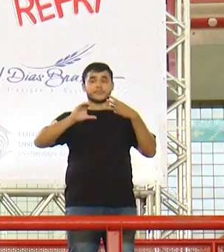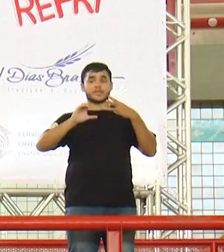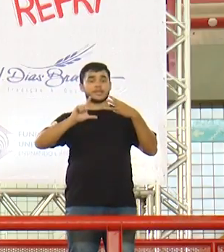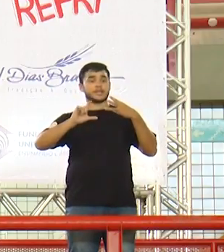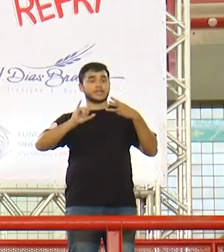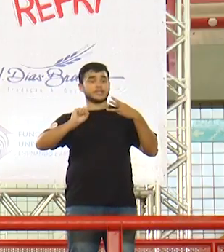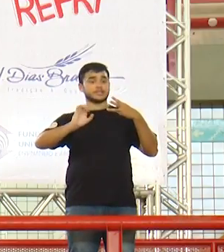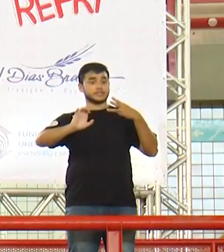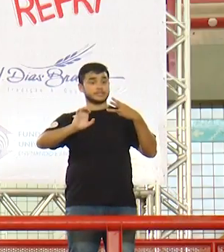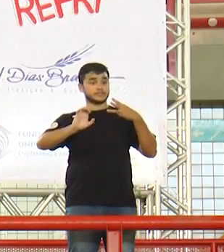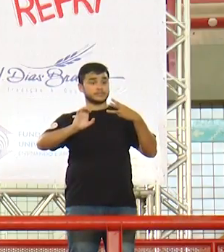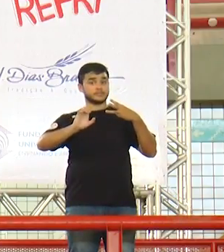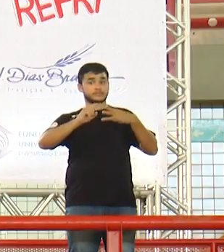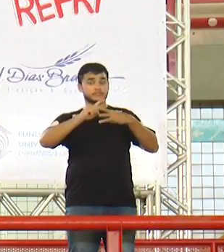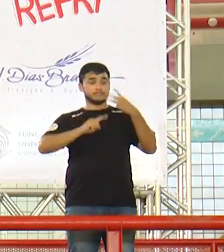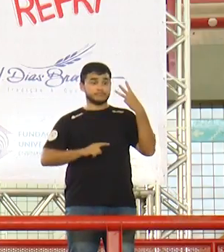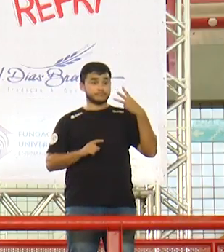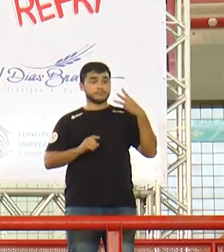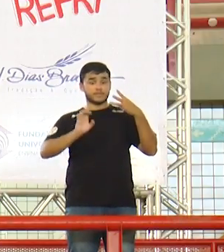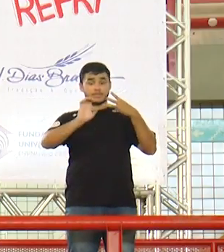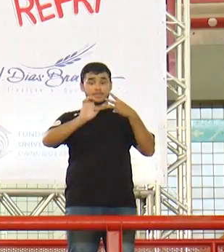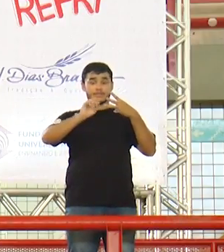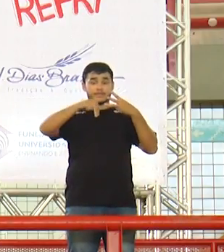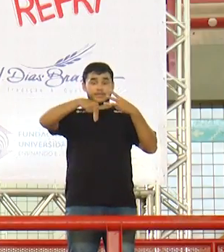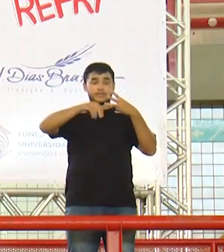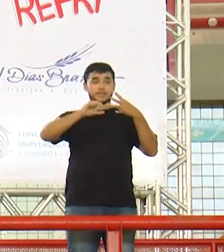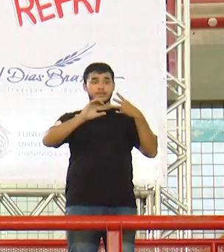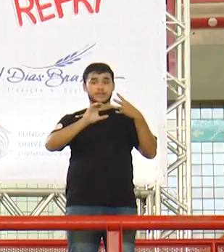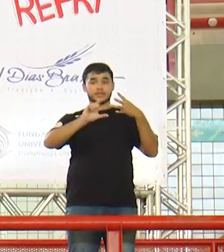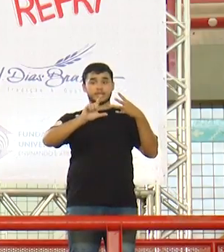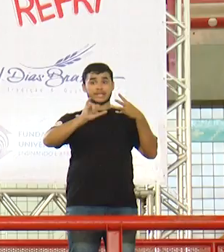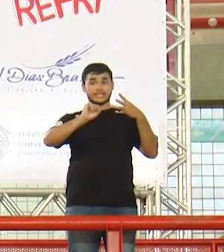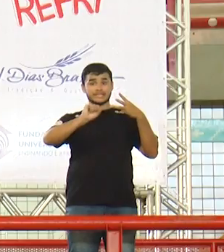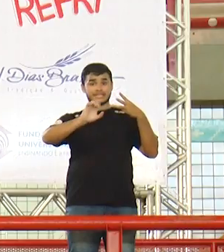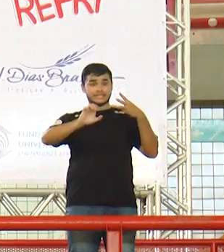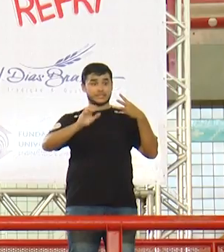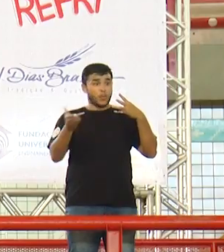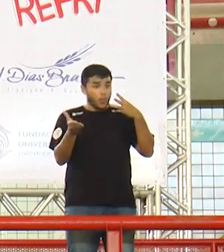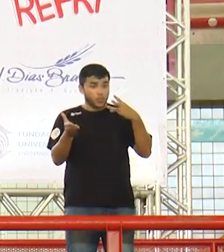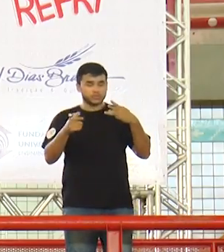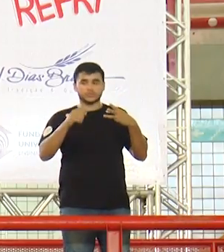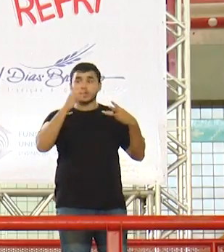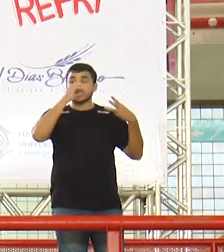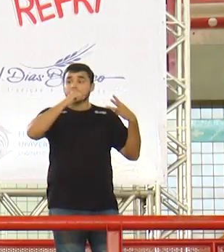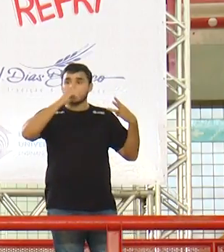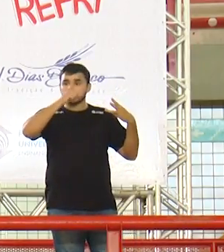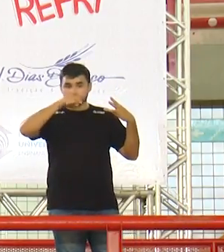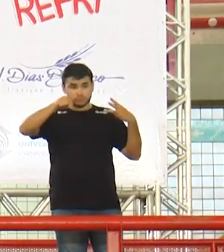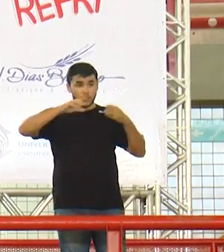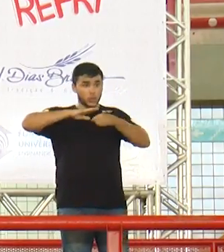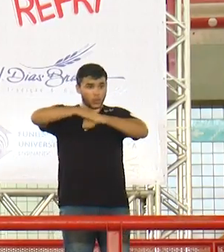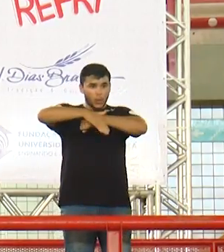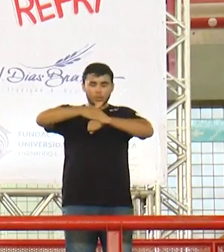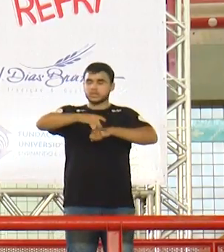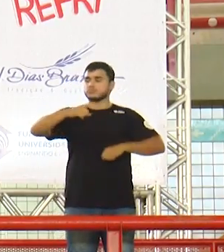Ênclise. Para ficar bem fácil, hoje à noite, hoje é sábado, à noite, vai namorar.